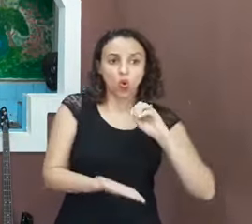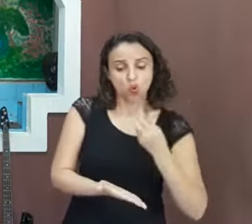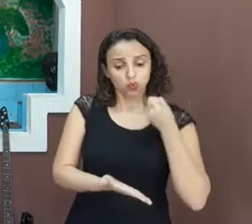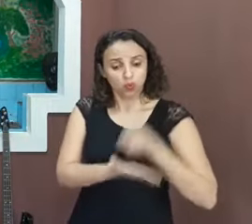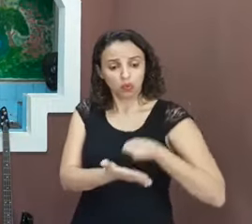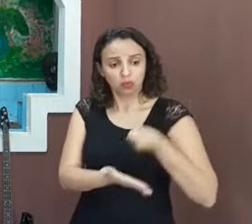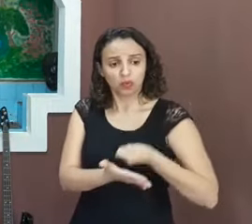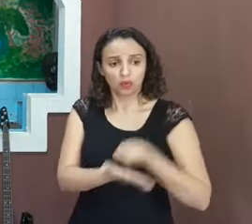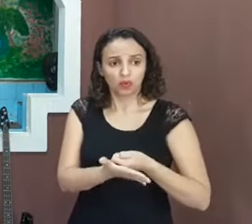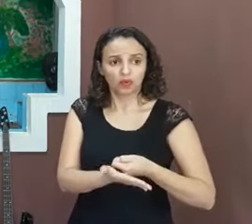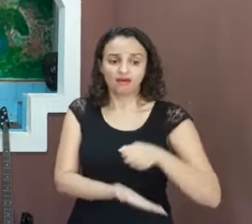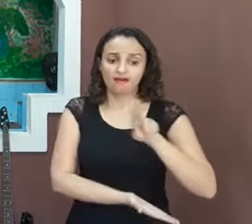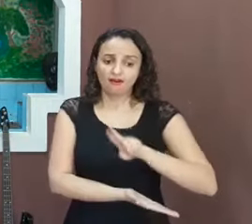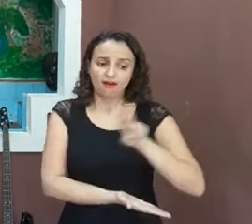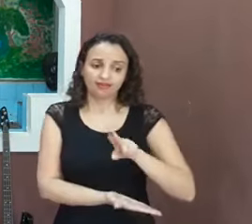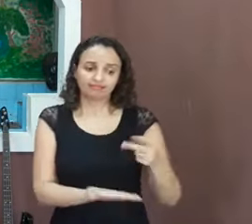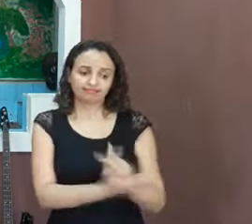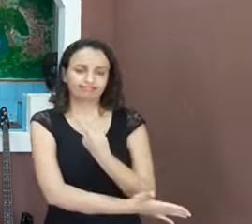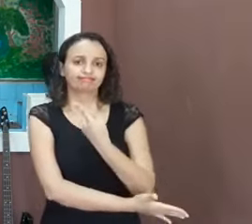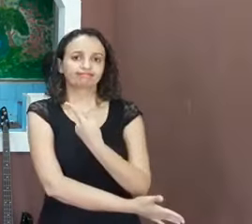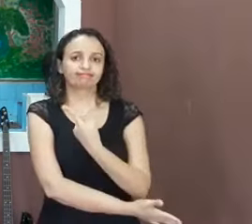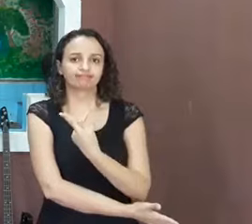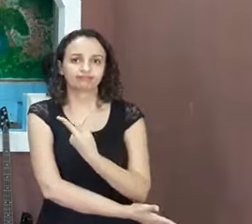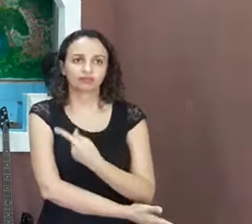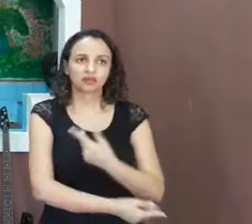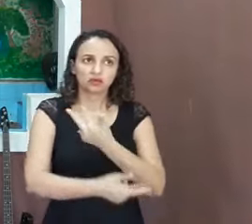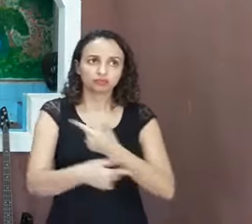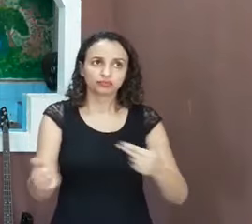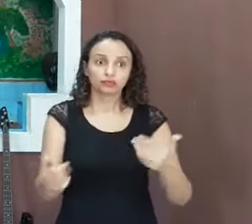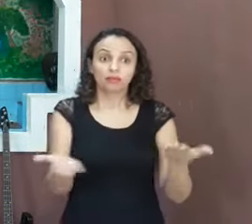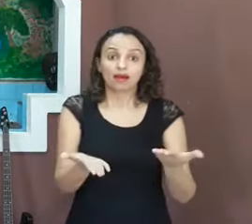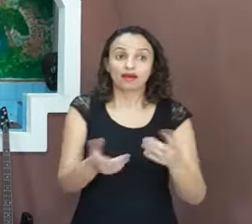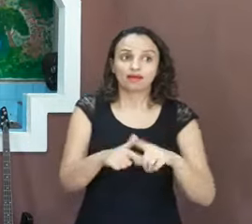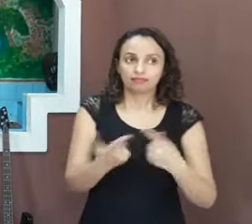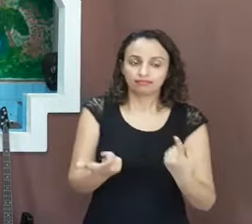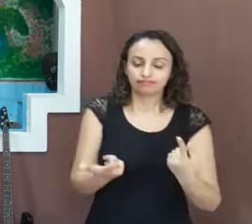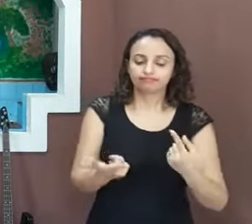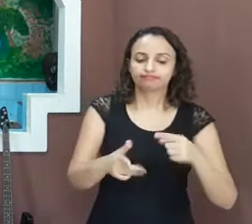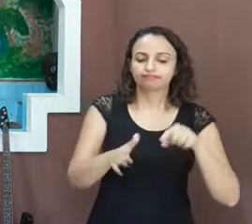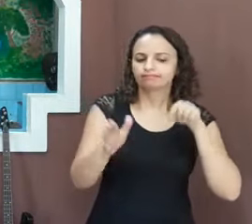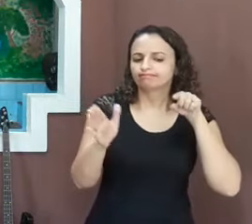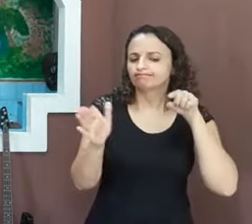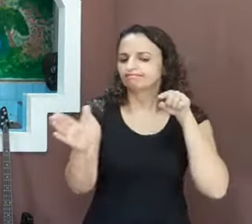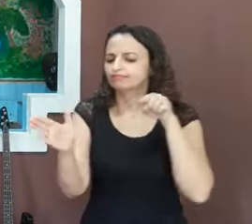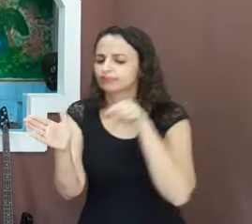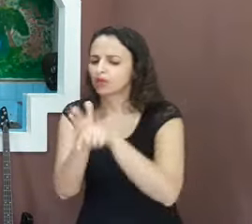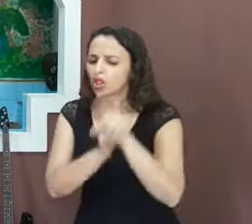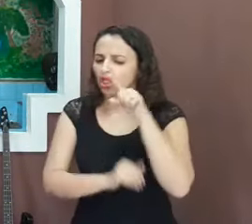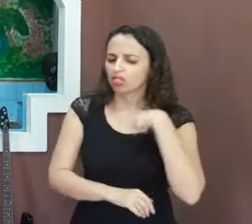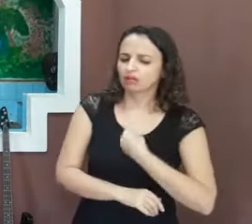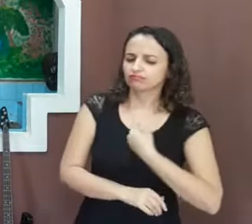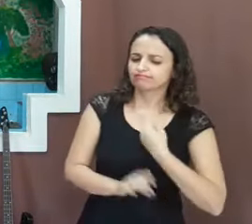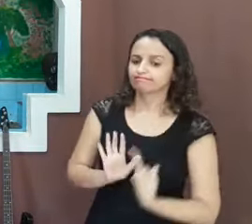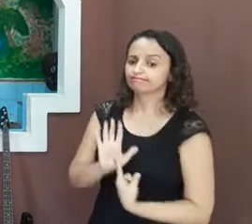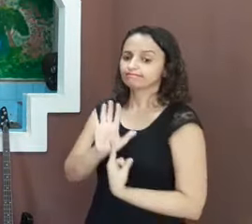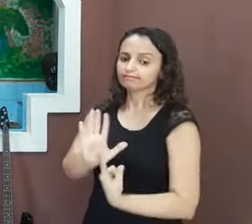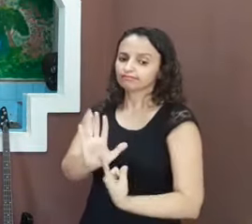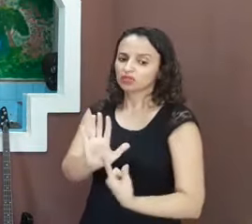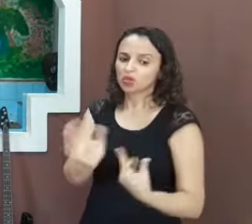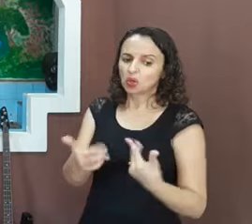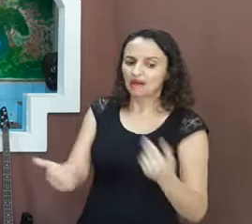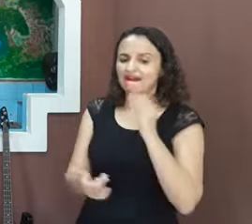digna, usou errado. Então, tantas coisas, mas a pergunta é: nós sabemos apontar o defeito, e devemos apontar o